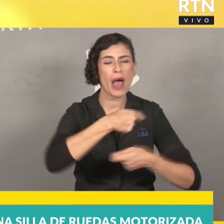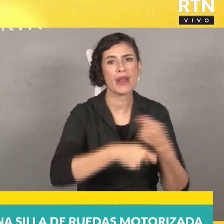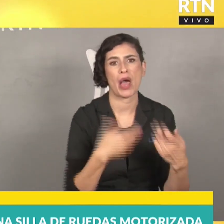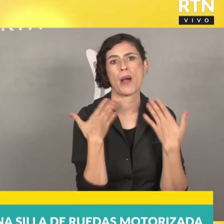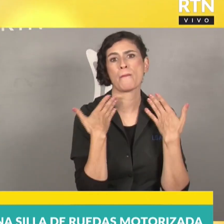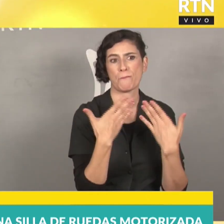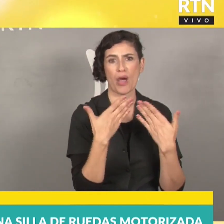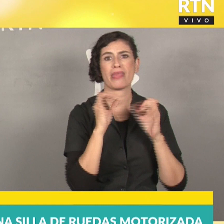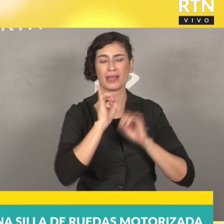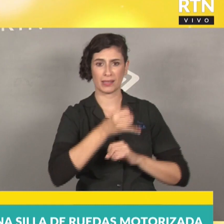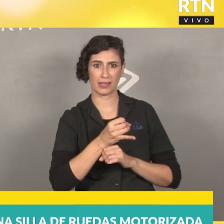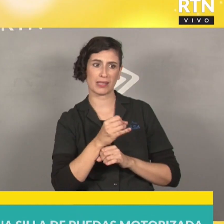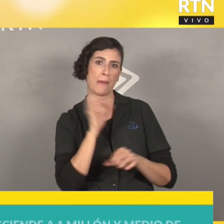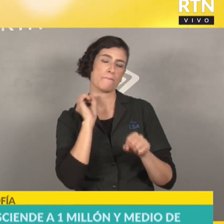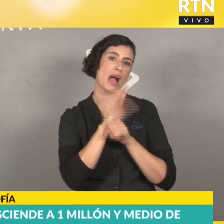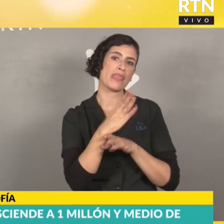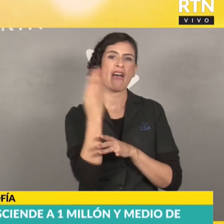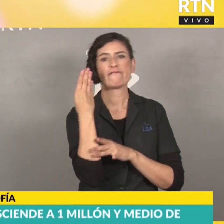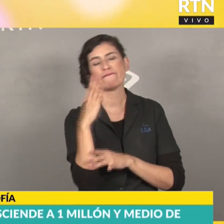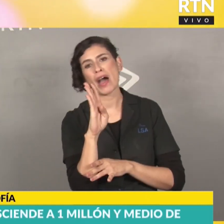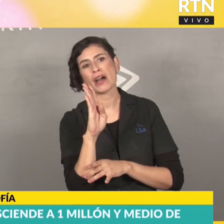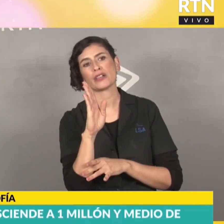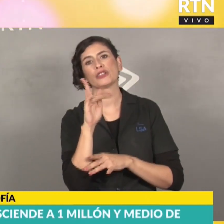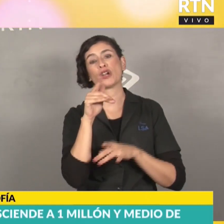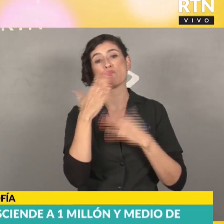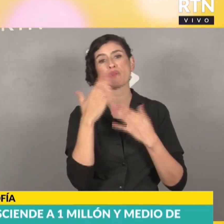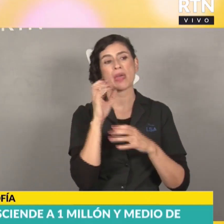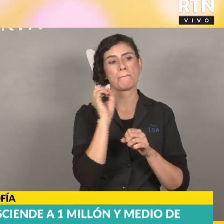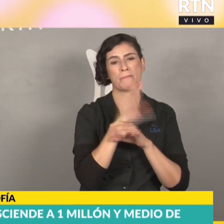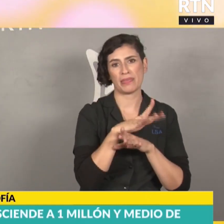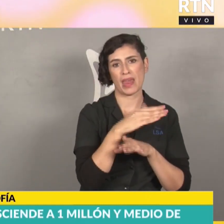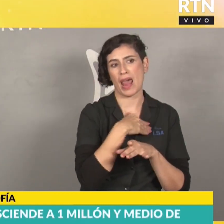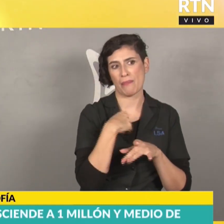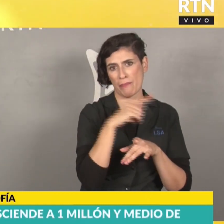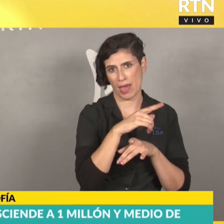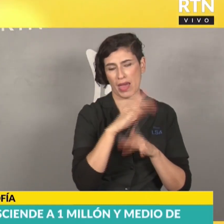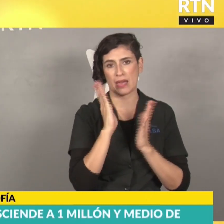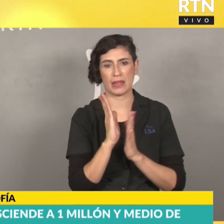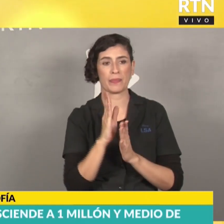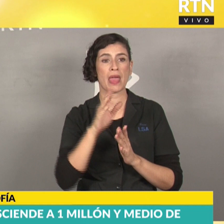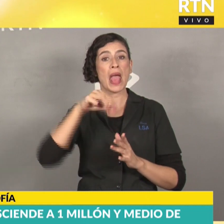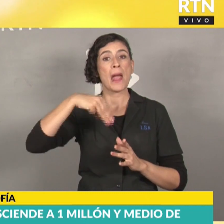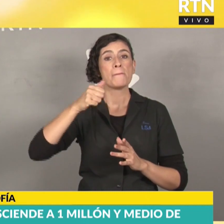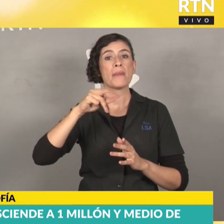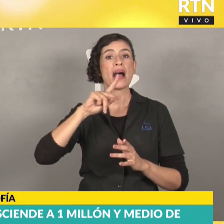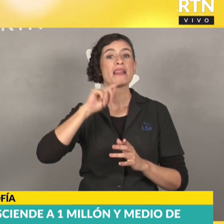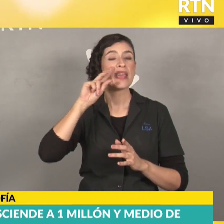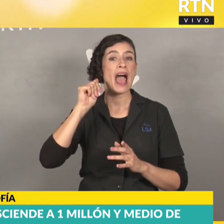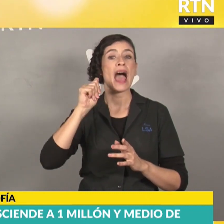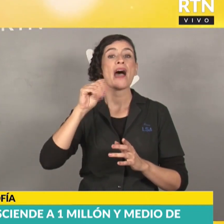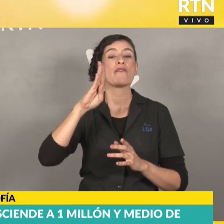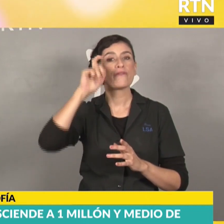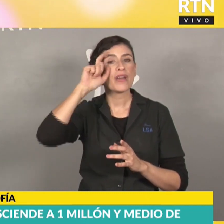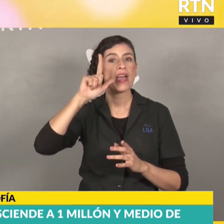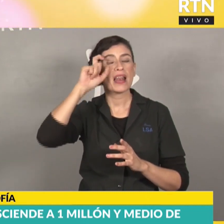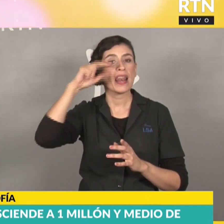manera remota o transacción bancaria a las cuentas de su madre. Marina Belén Ortiz.